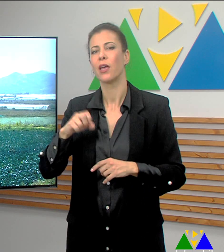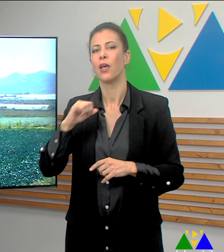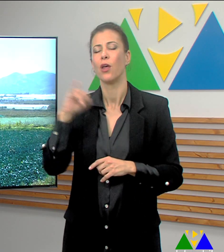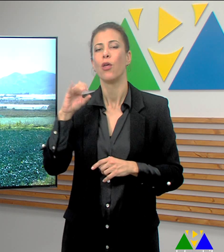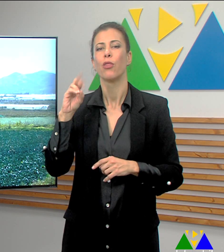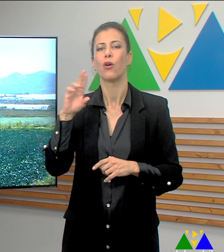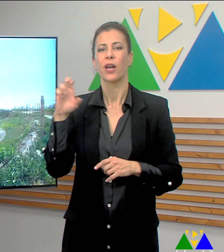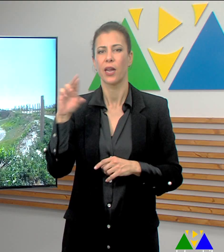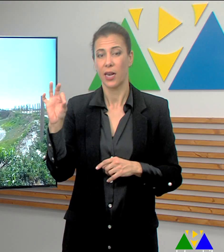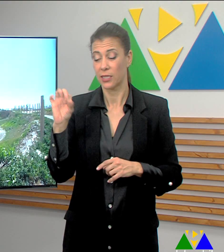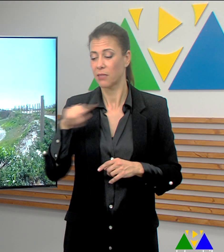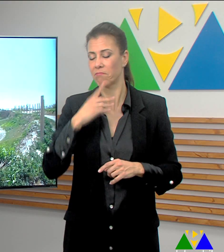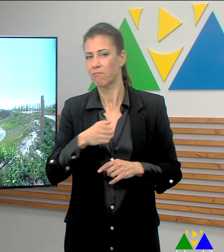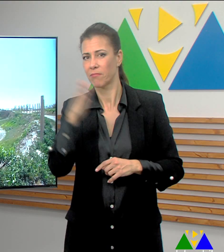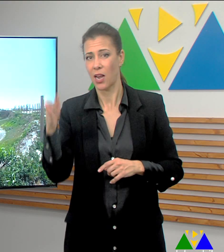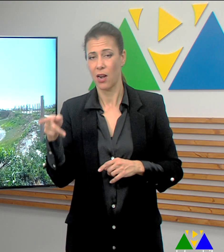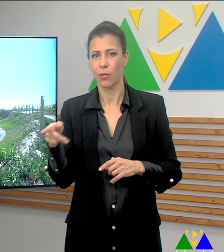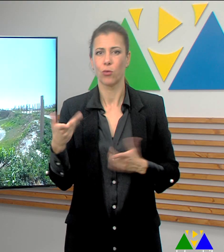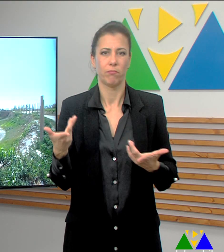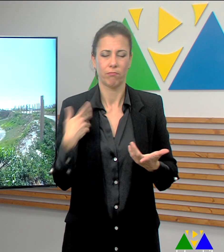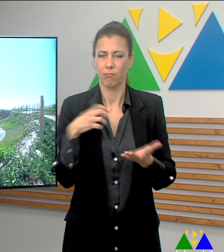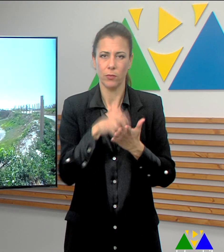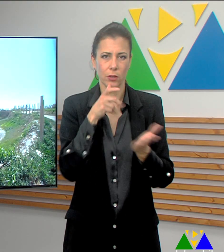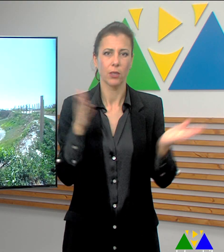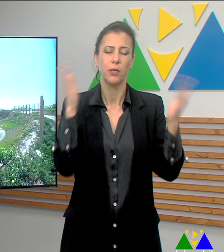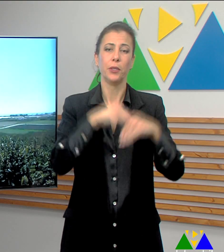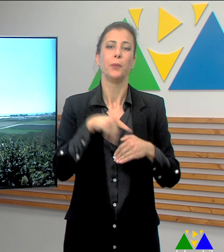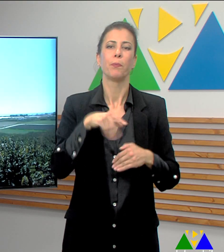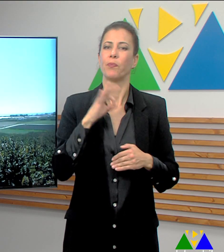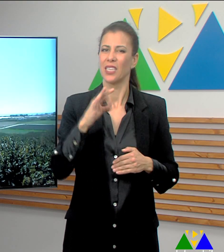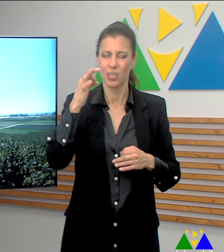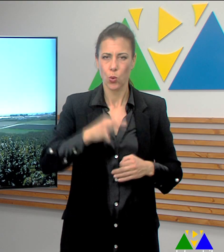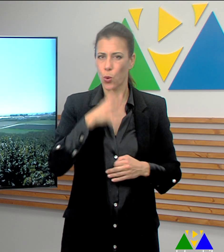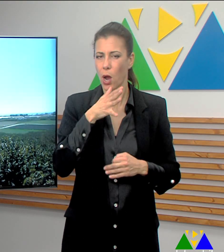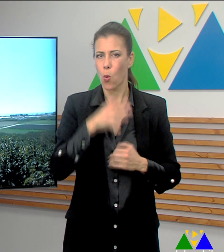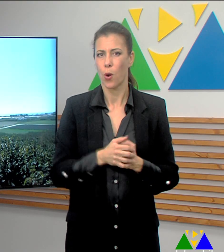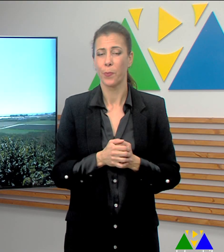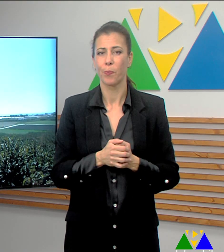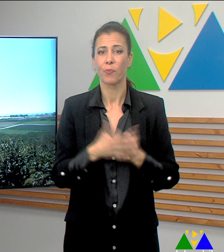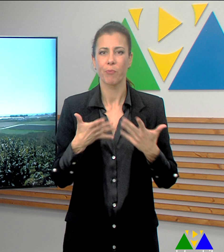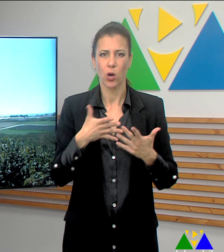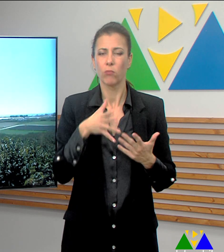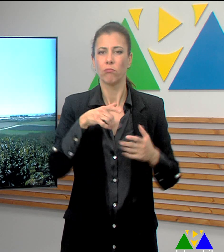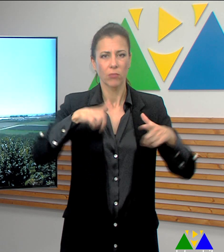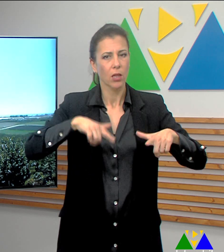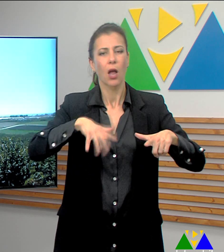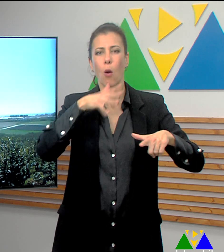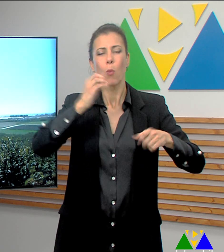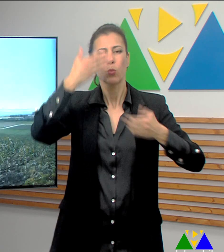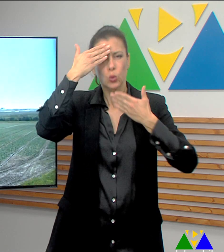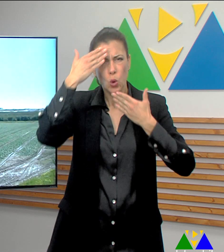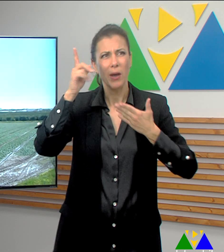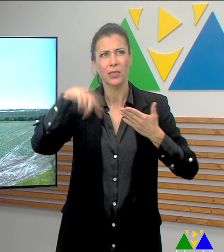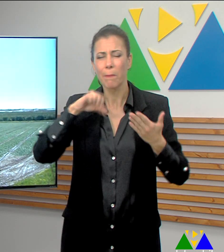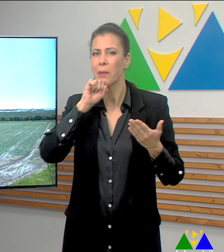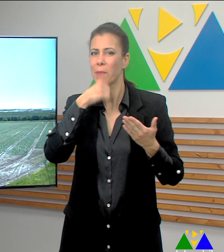que indudablemente esto debió tener agua. La acequia existía, esa acequia musulmana, acequia vieja